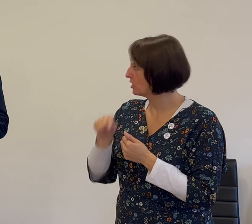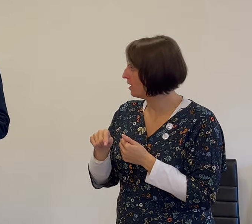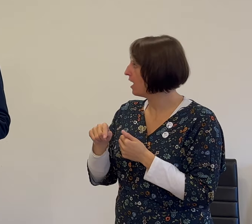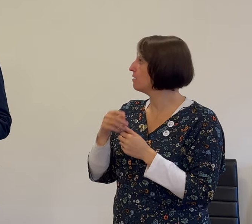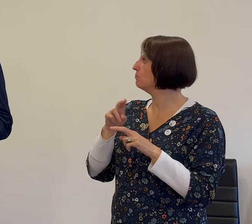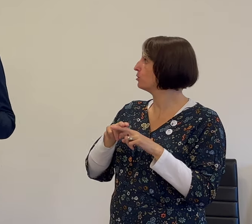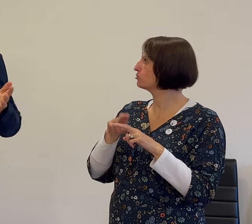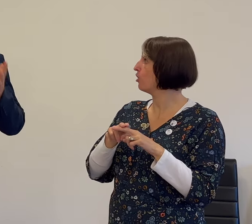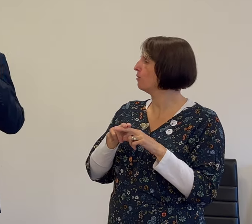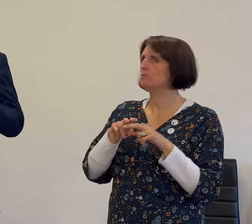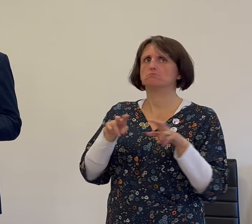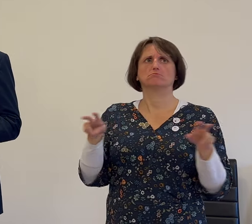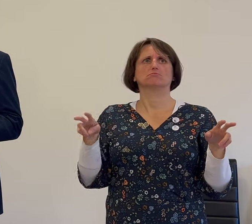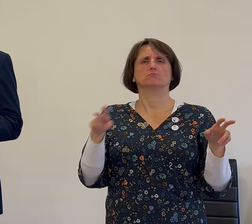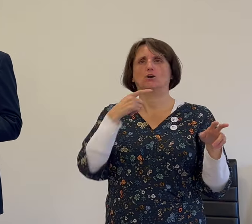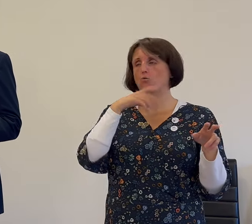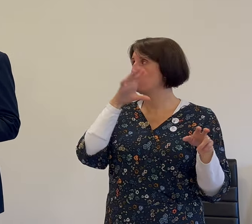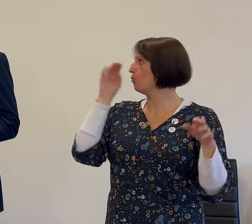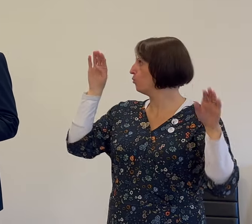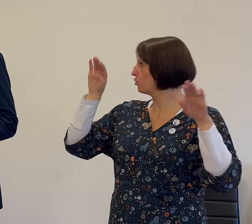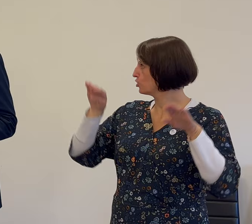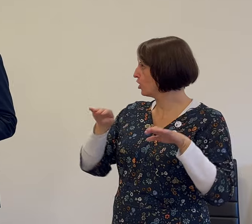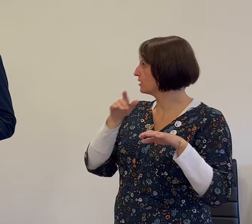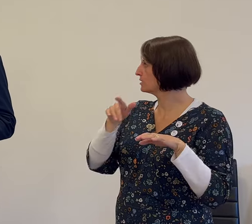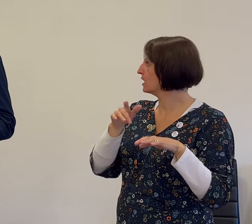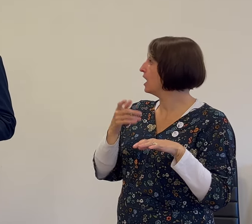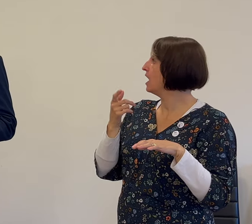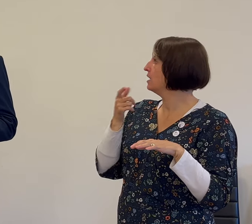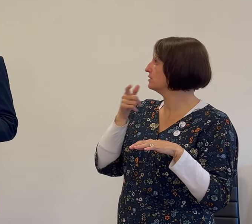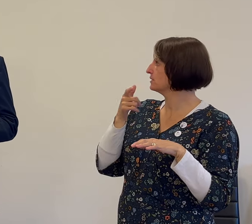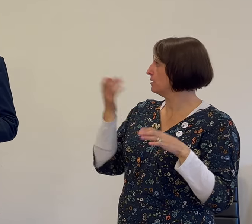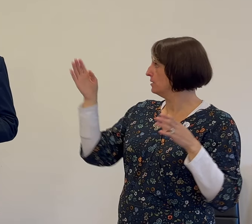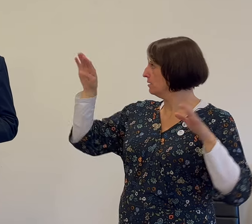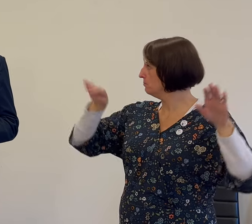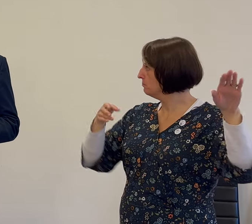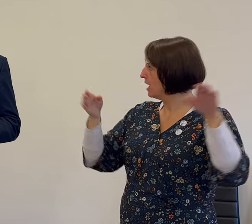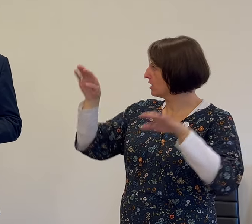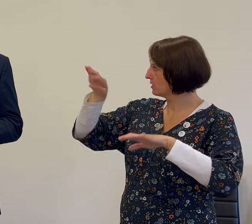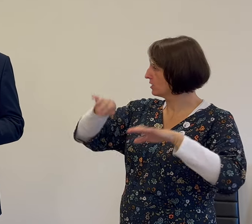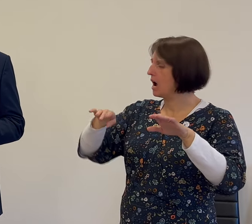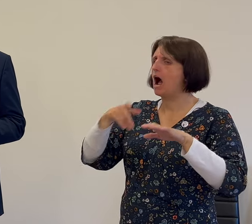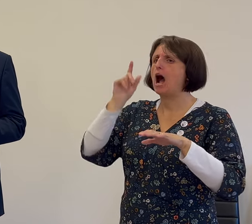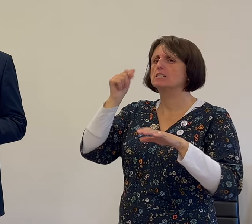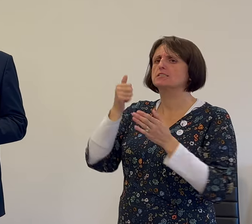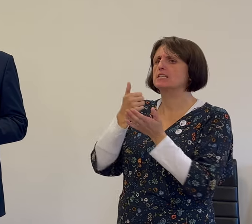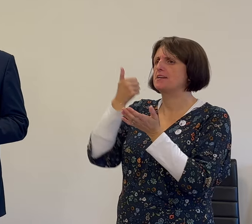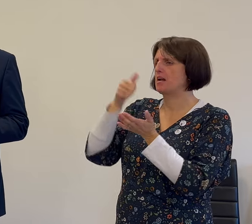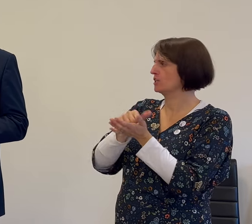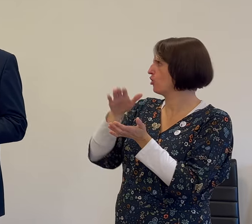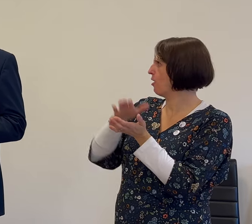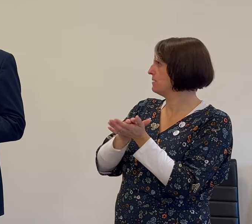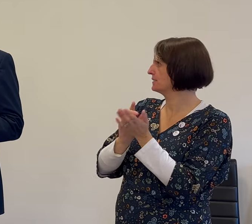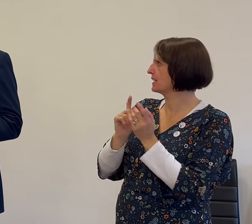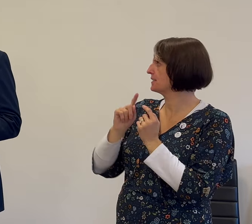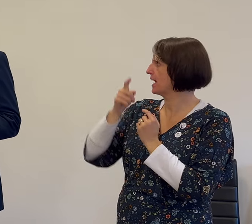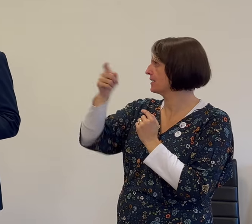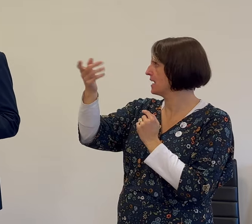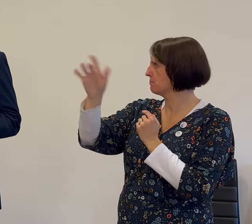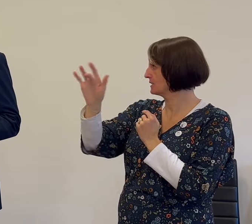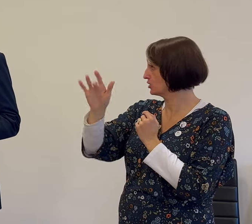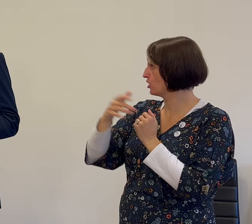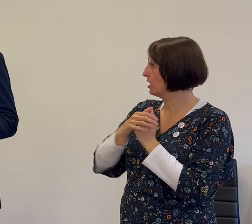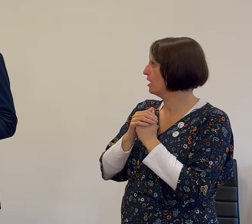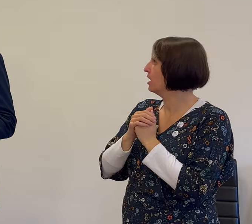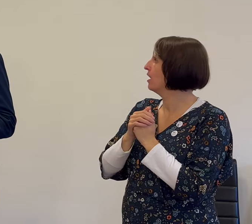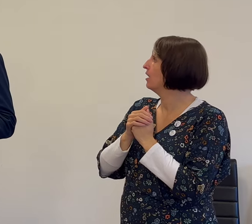je krásné, je v podstatě mezi kopci a má na šířku asi 1 kilometr. A